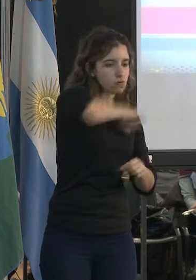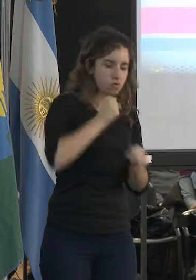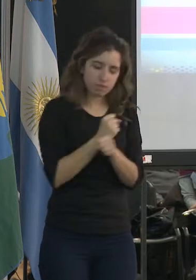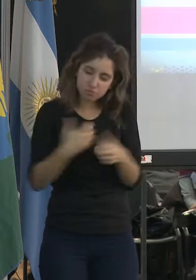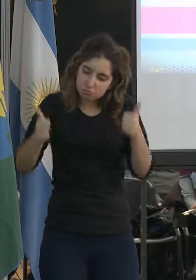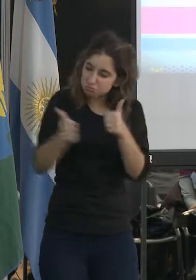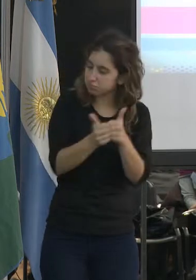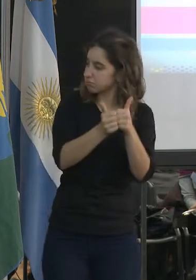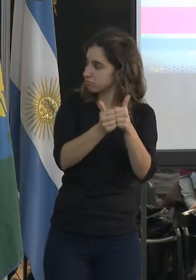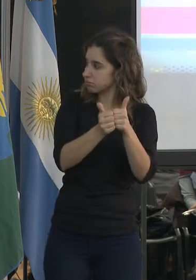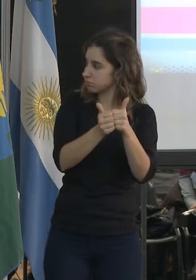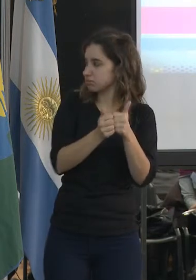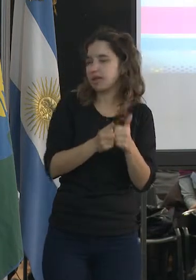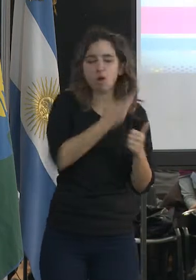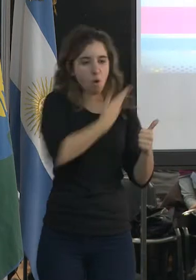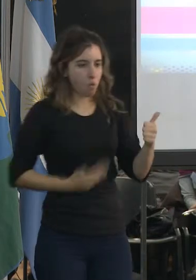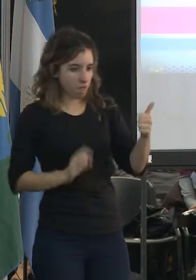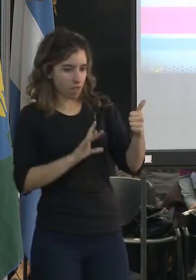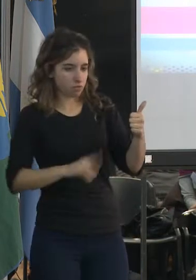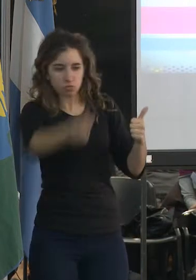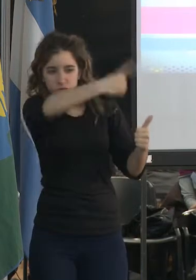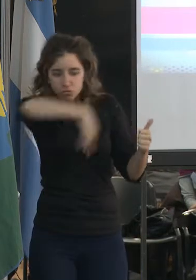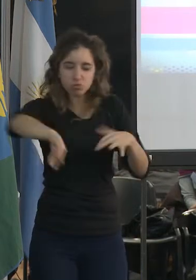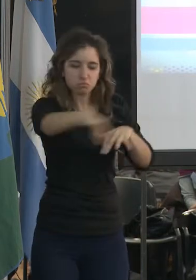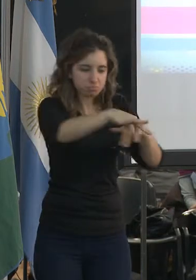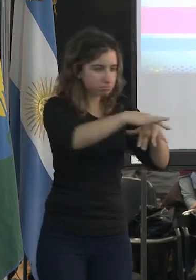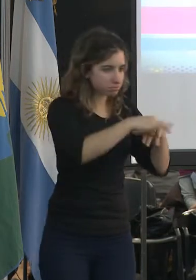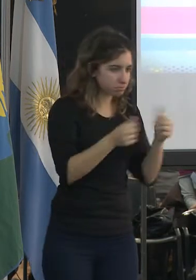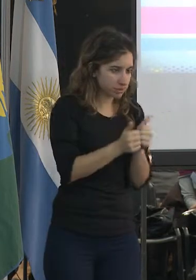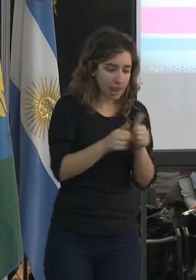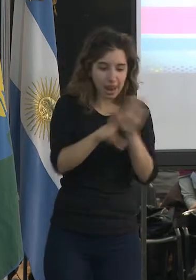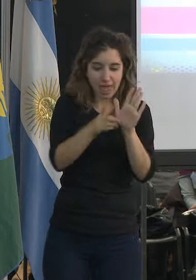entre varios. No solamente desde el Estado, sino con el compromiso de todos. Los que trabajaron